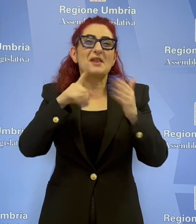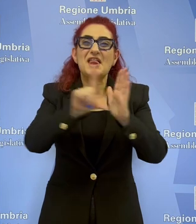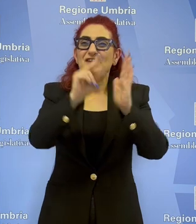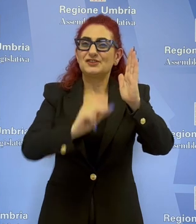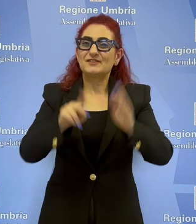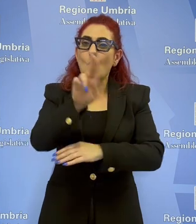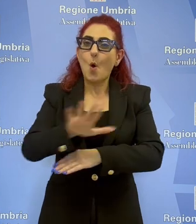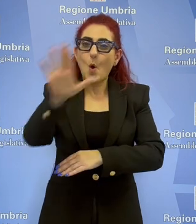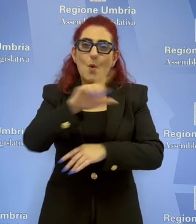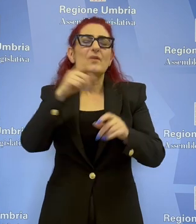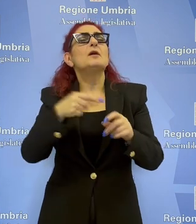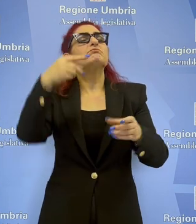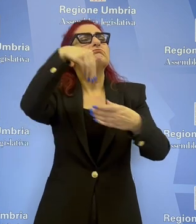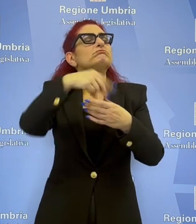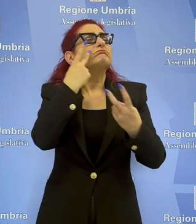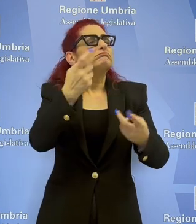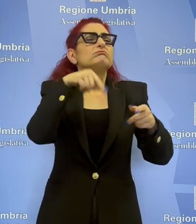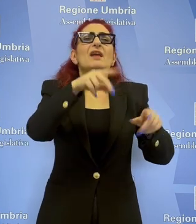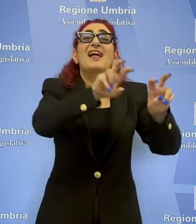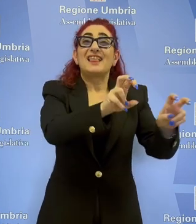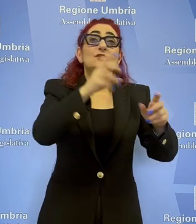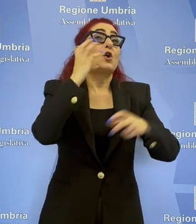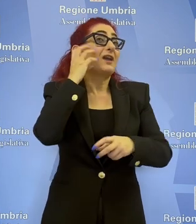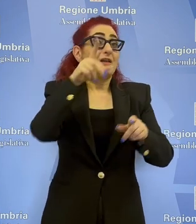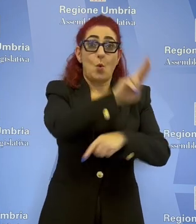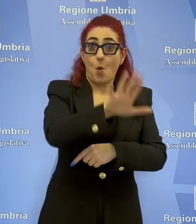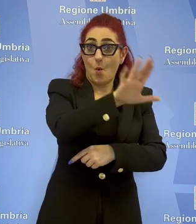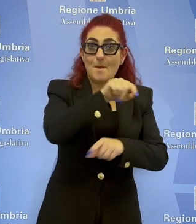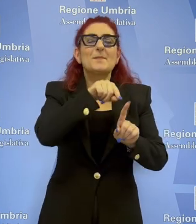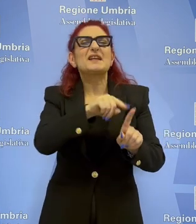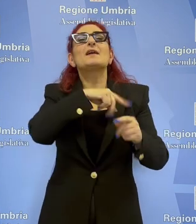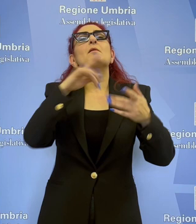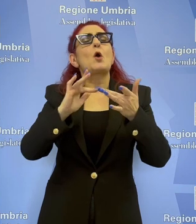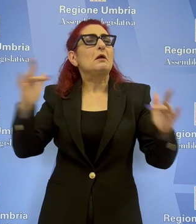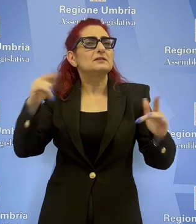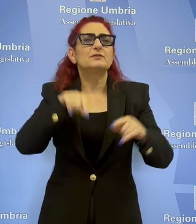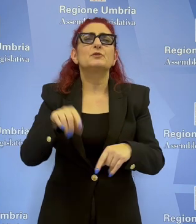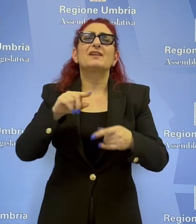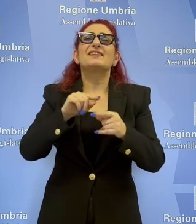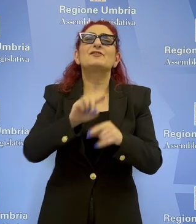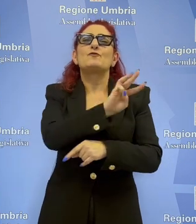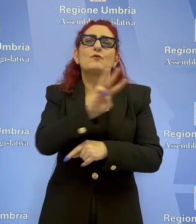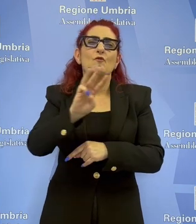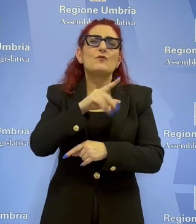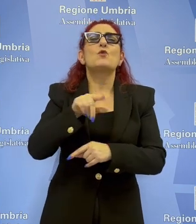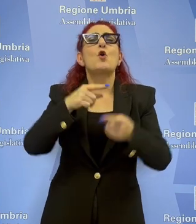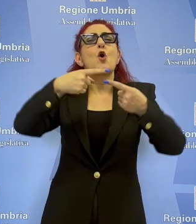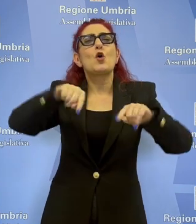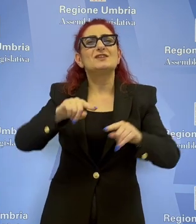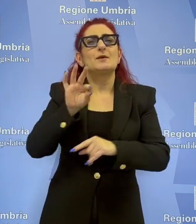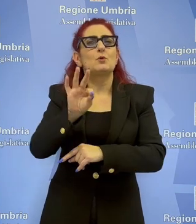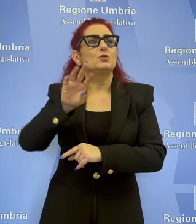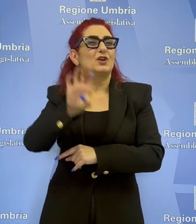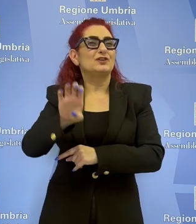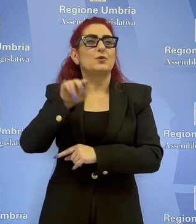onda sulle emittenti televisive radiofoniche della Regione è disponibile anche in rete sull'indirizzo del sito istituzionale